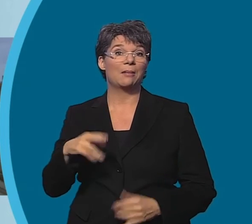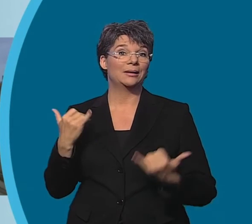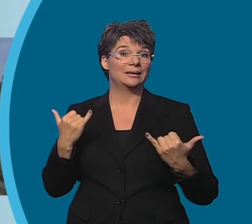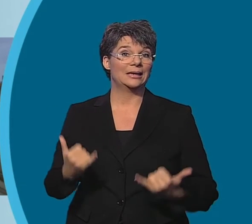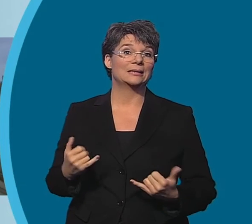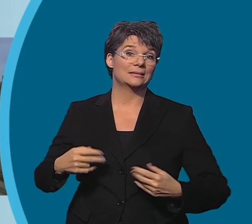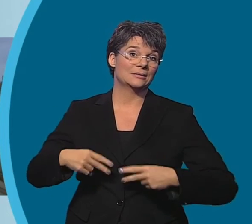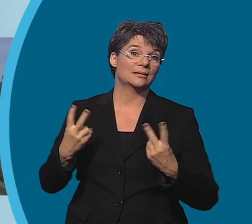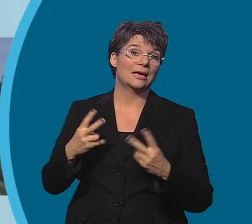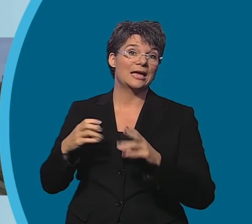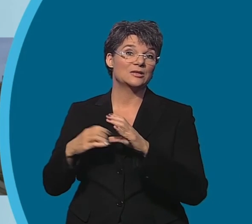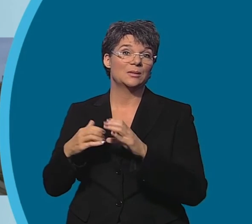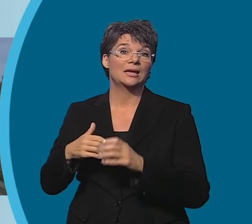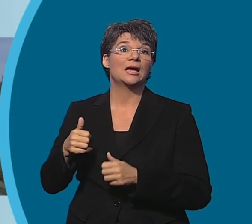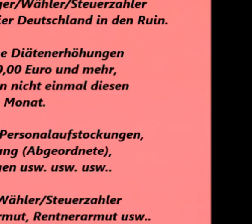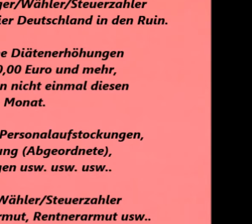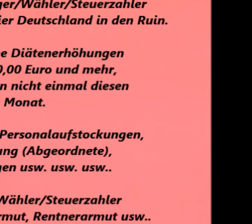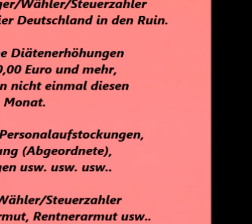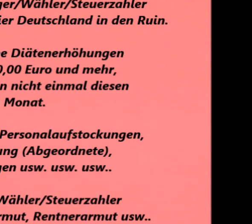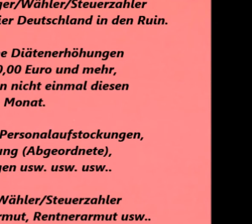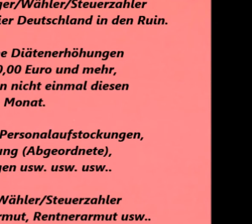offiziell SPD-Spitzenkandidat ist.